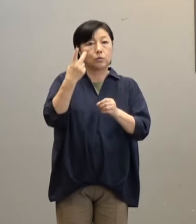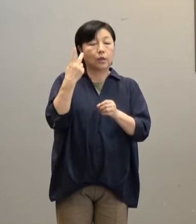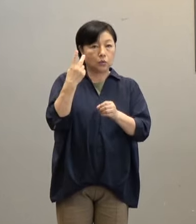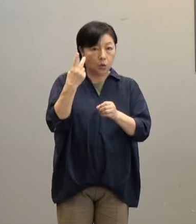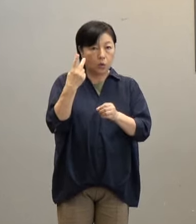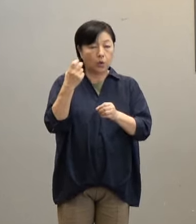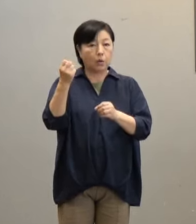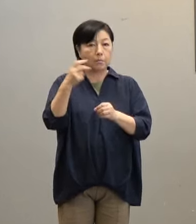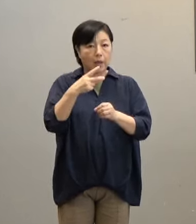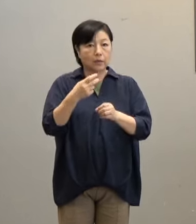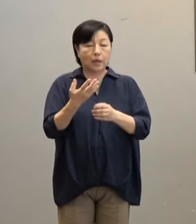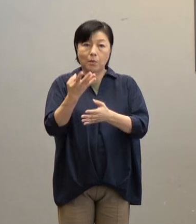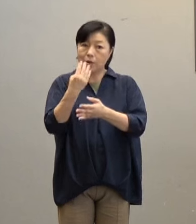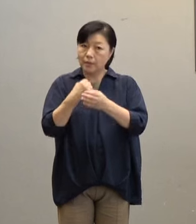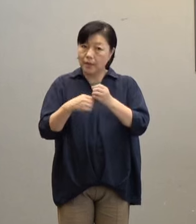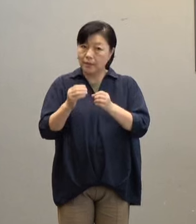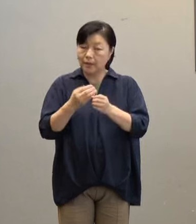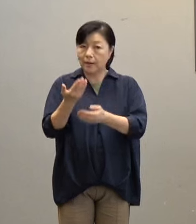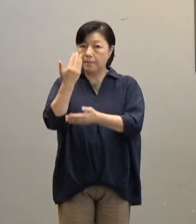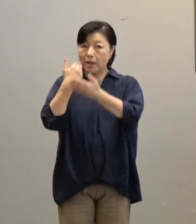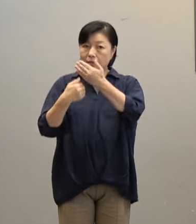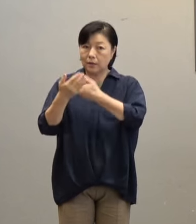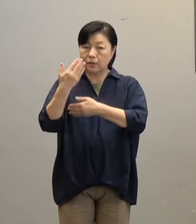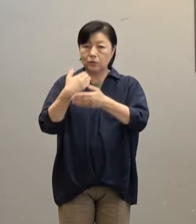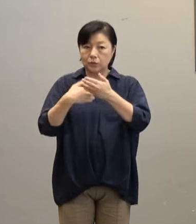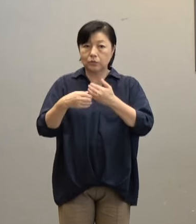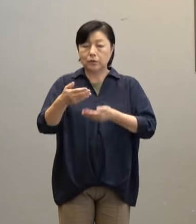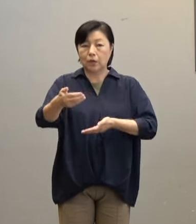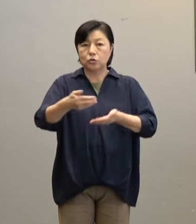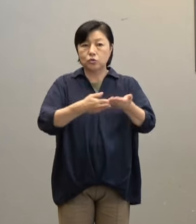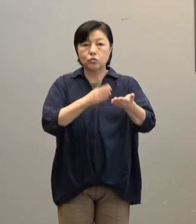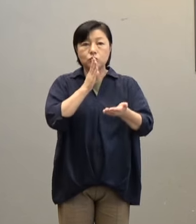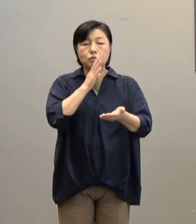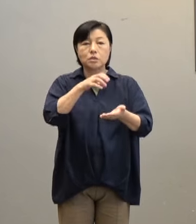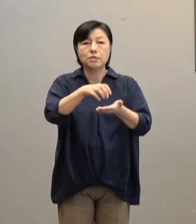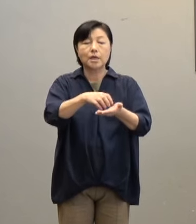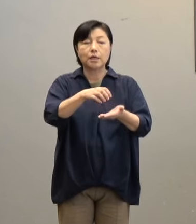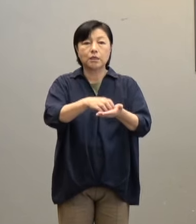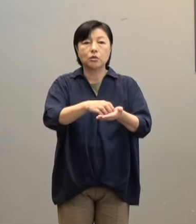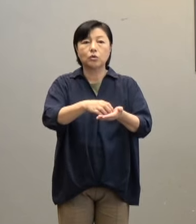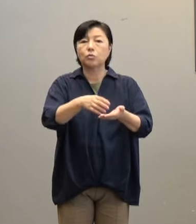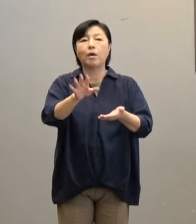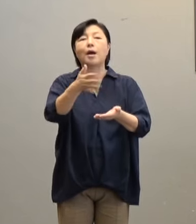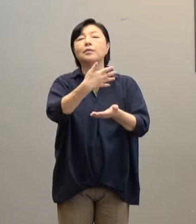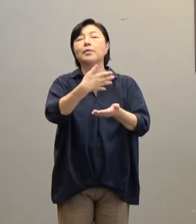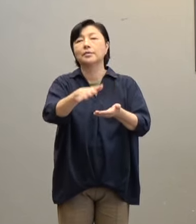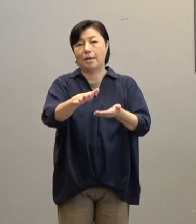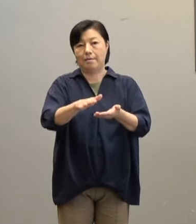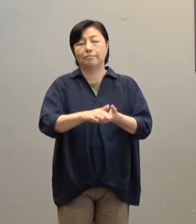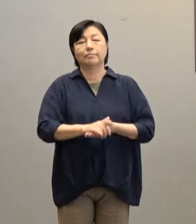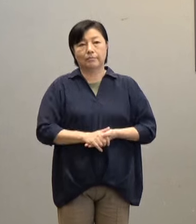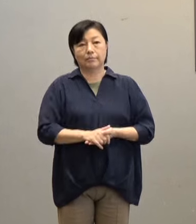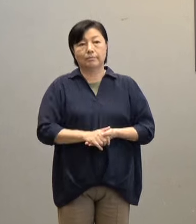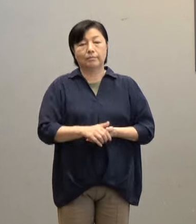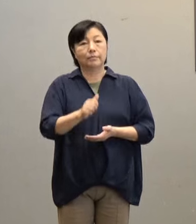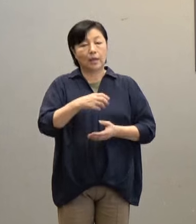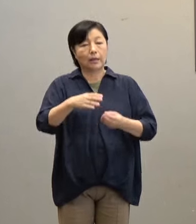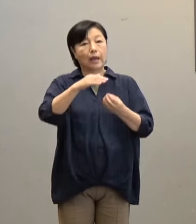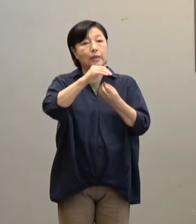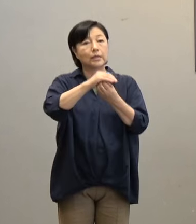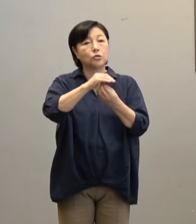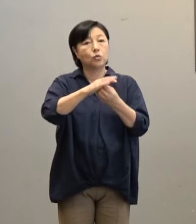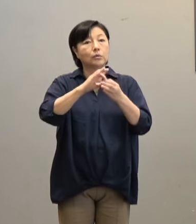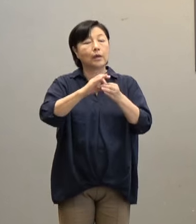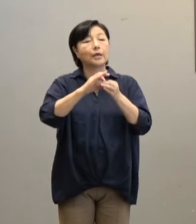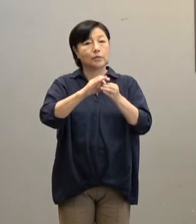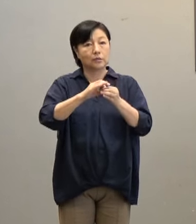またその数年前まで遡りましたけれども、輸出実績というものはございませんでした。ただ、キノコ類なんかは